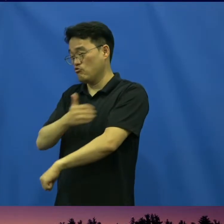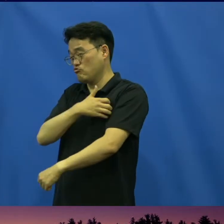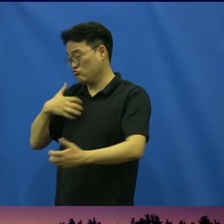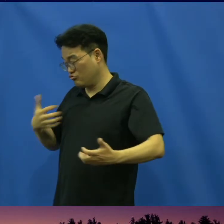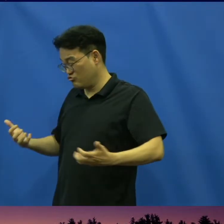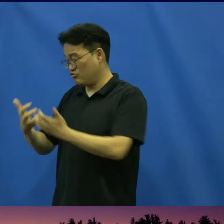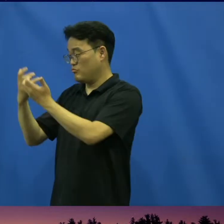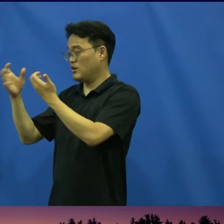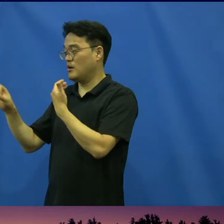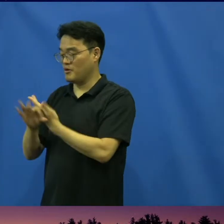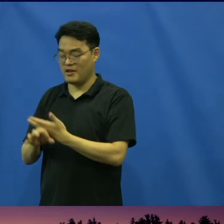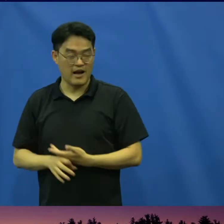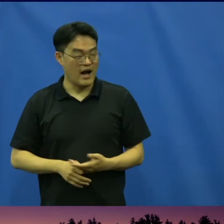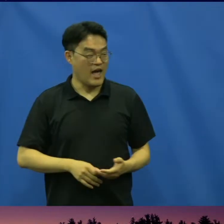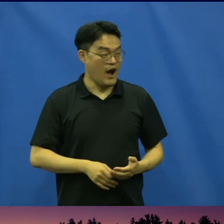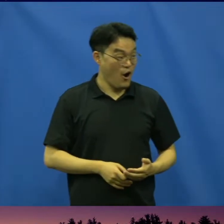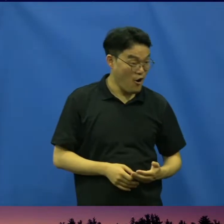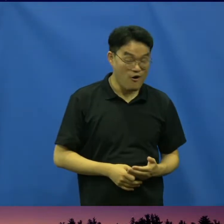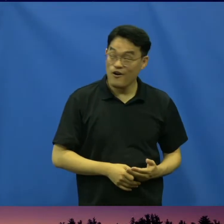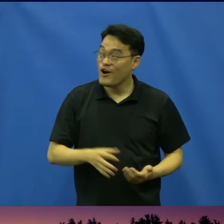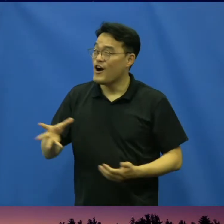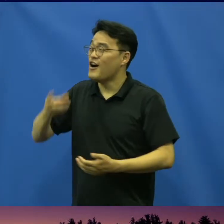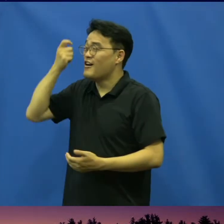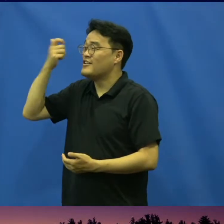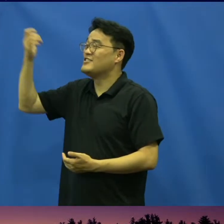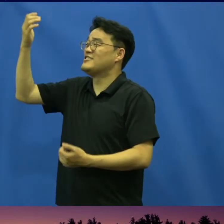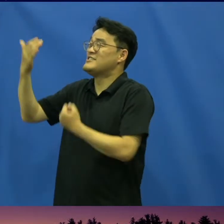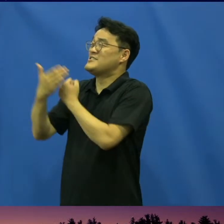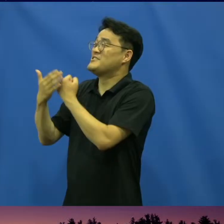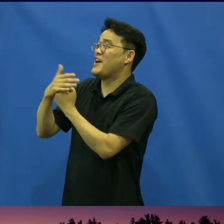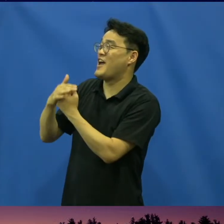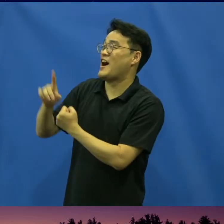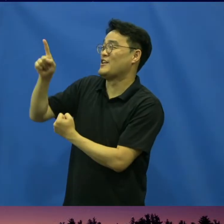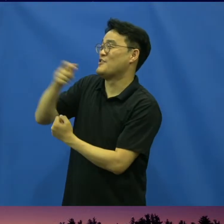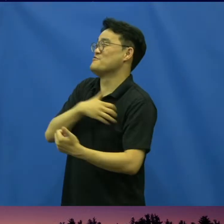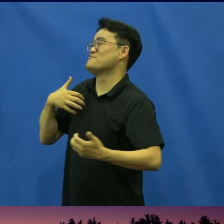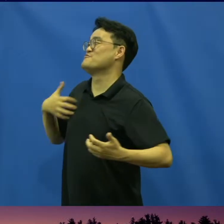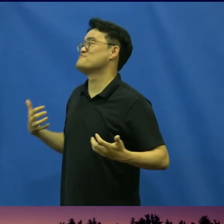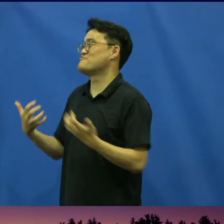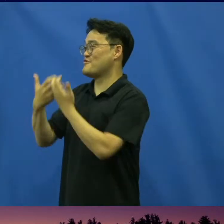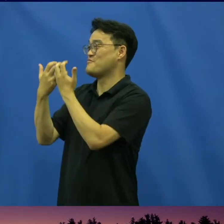성령이 주시는 지혜와 총명은 공부를 해서 얻는 것과